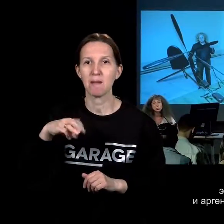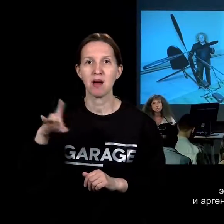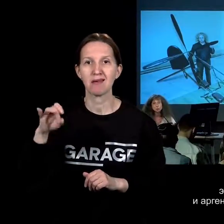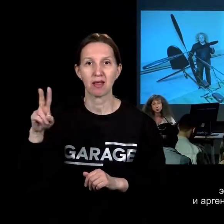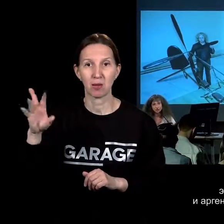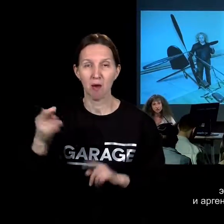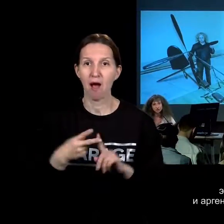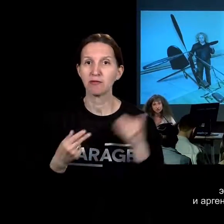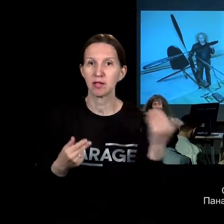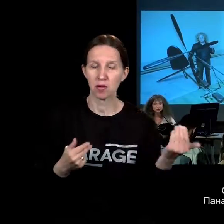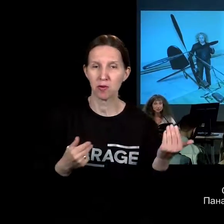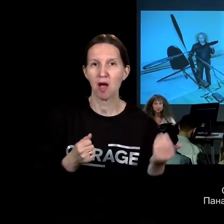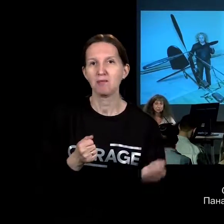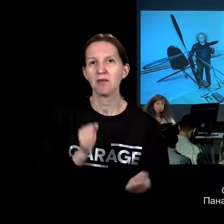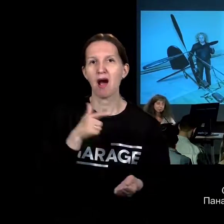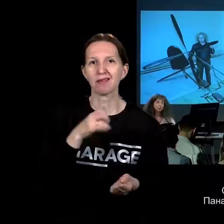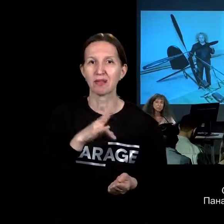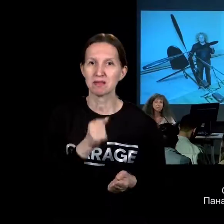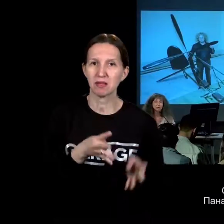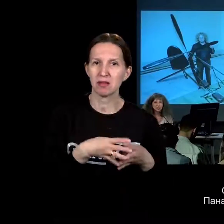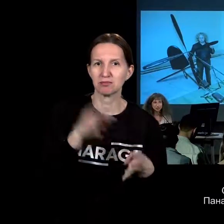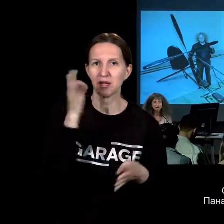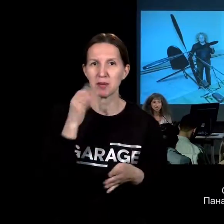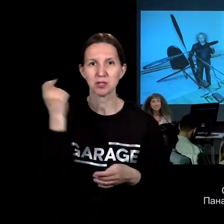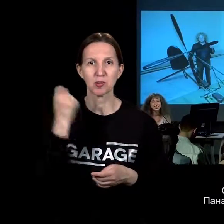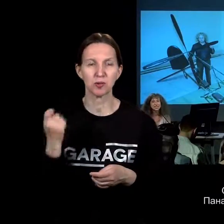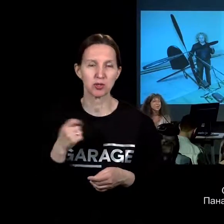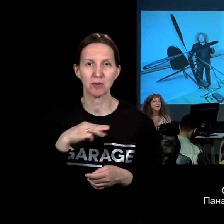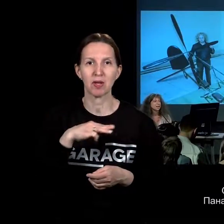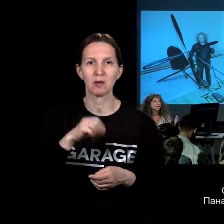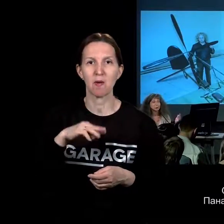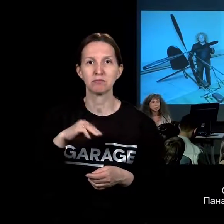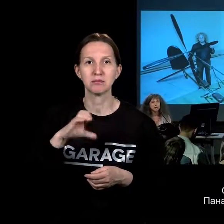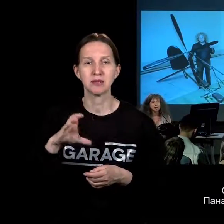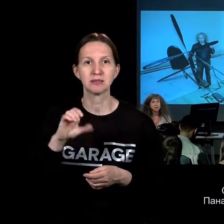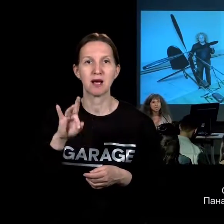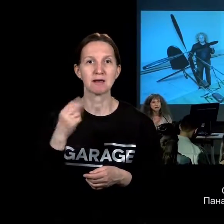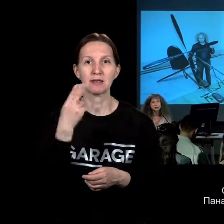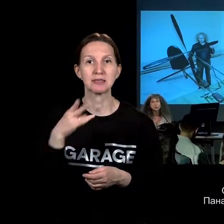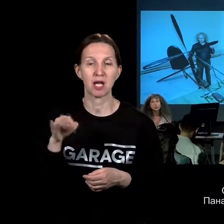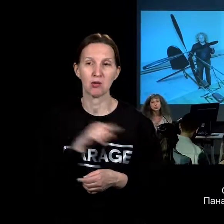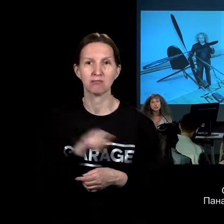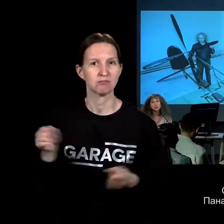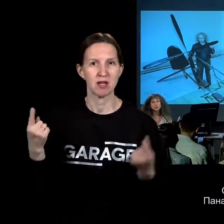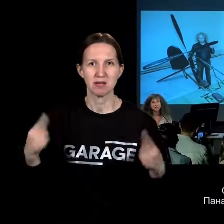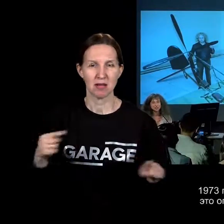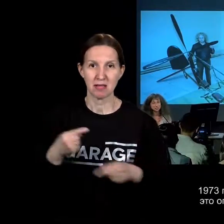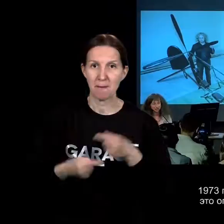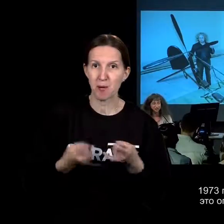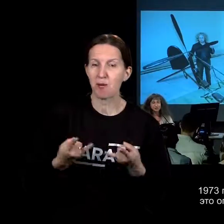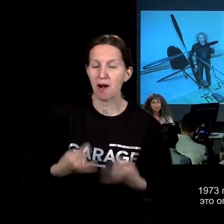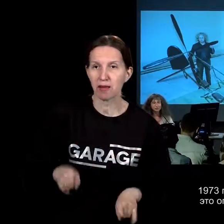аргентинско-немецкий художник Томас Сарацена. Они как бы разных поколений. Пономаренко 40-го года рождения,